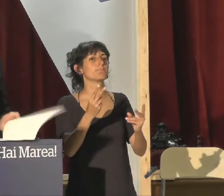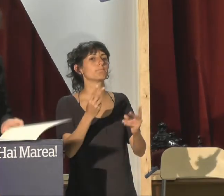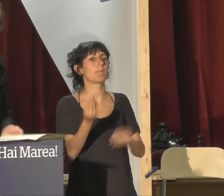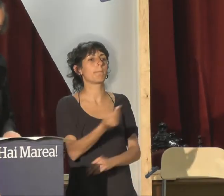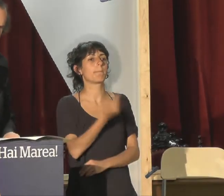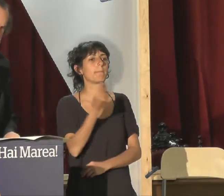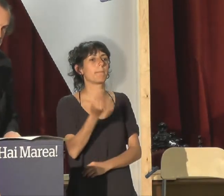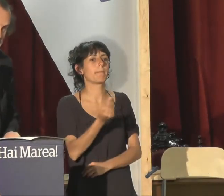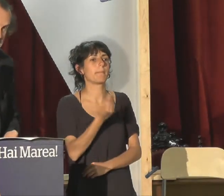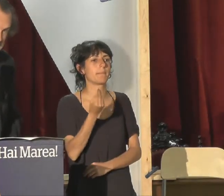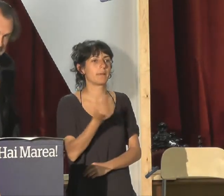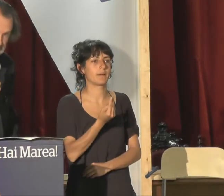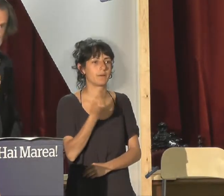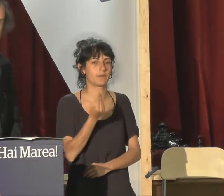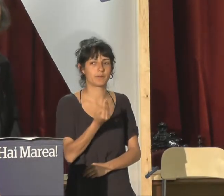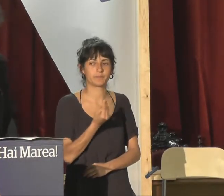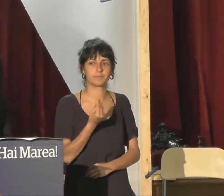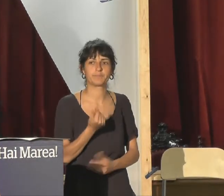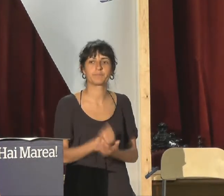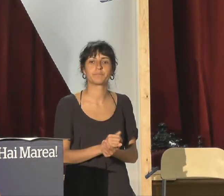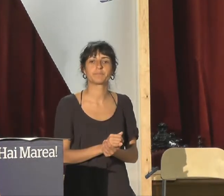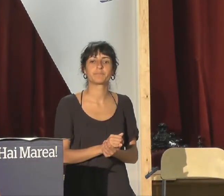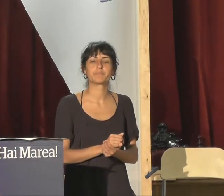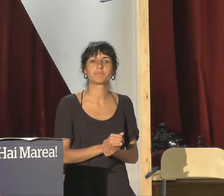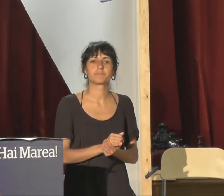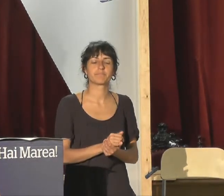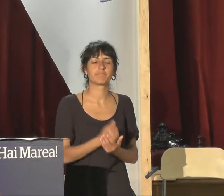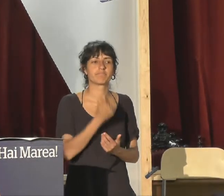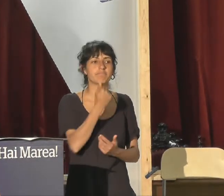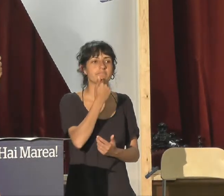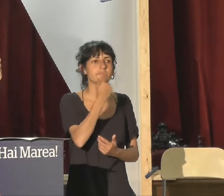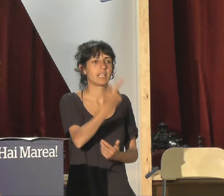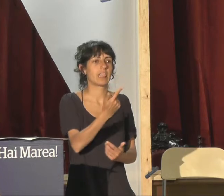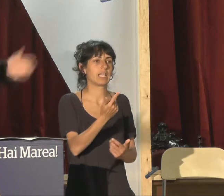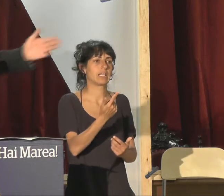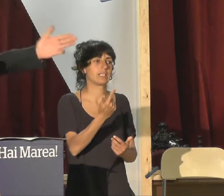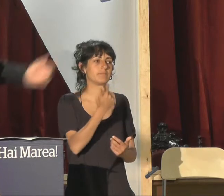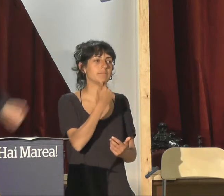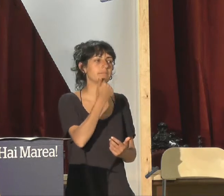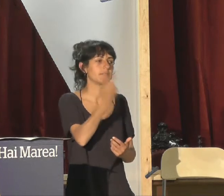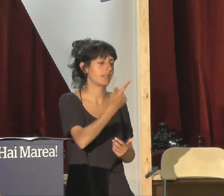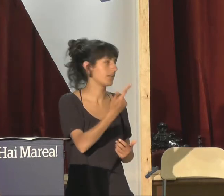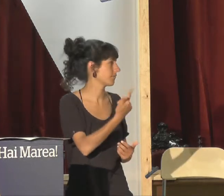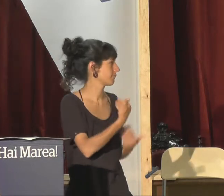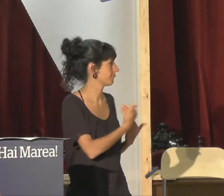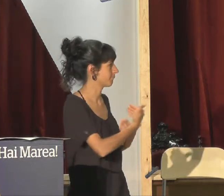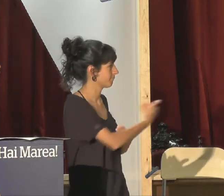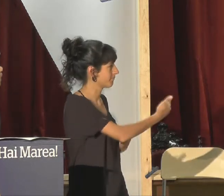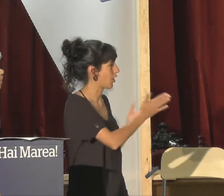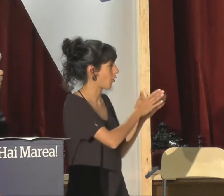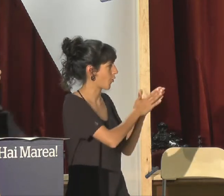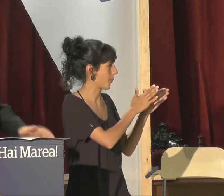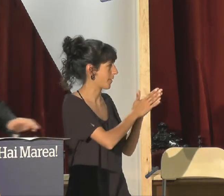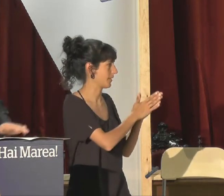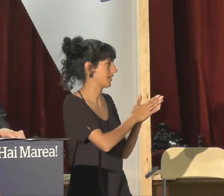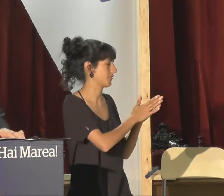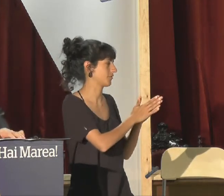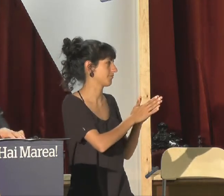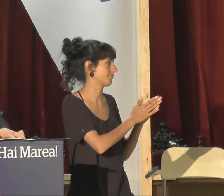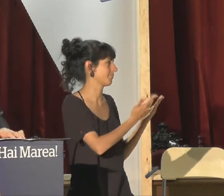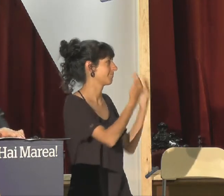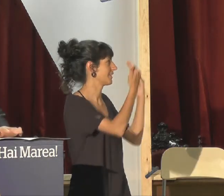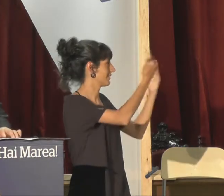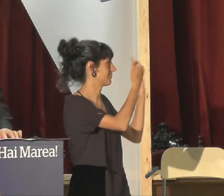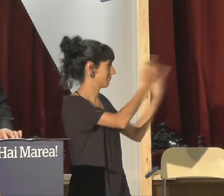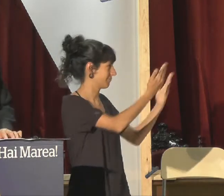Un saúdo entrañável ás compañeiras e compañeiros que aquí acabades